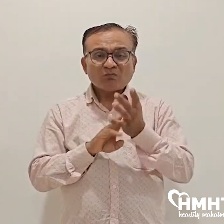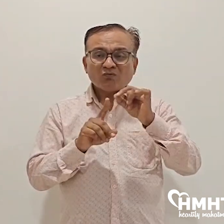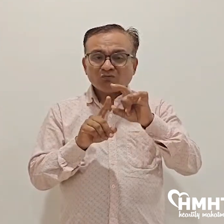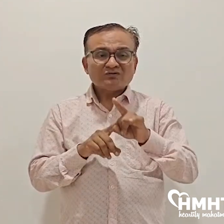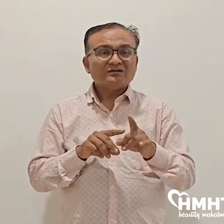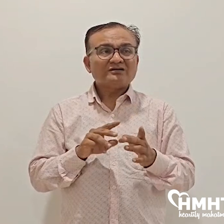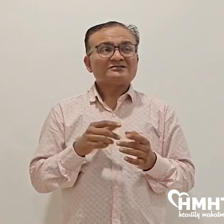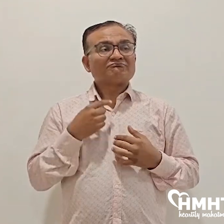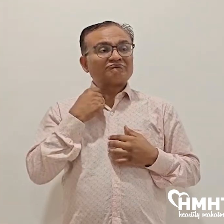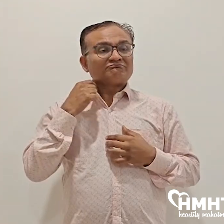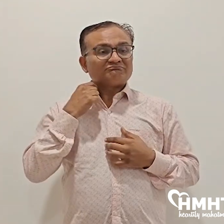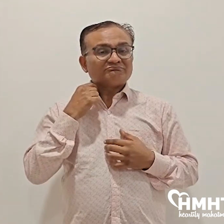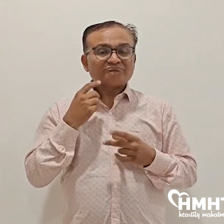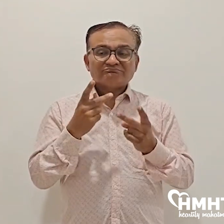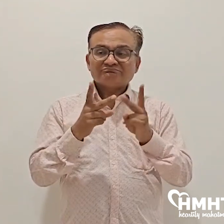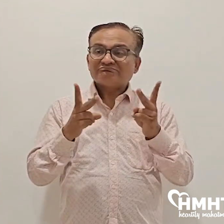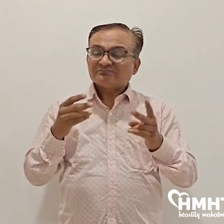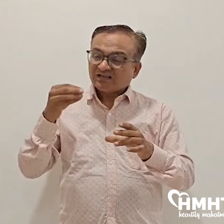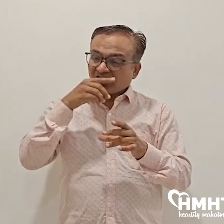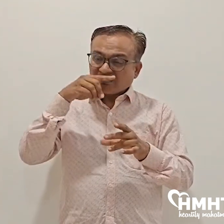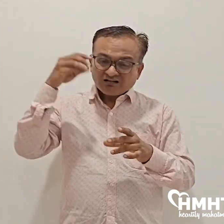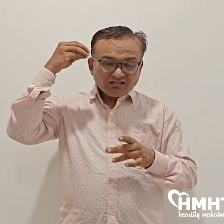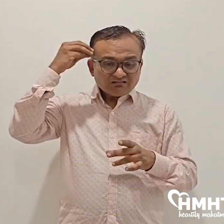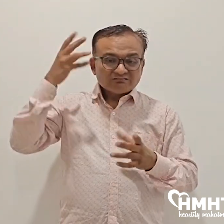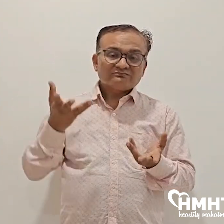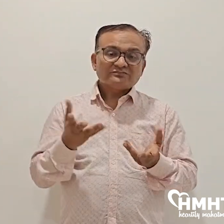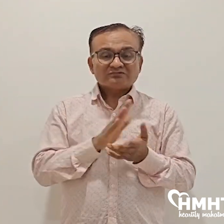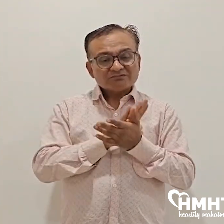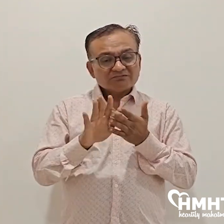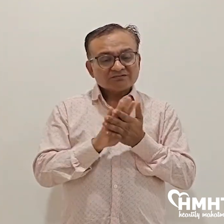છે. એ ધોઈ નાખીએ તો આપણે દુઃખથી મુક્ત થતા જઈએ. જય સચ્ચિદાનંદ.